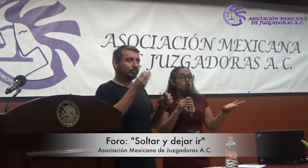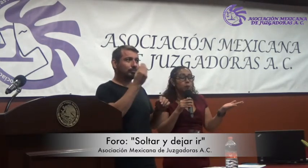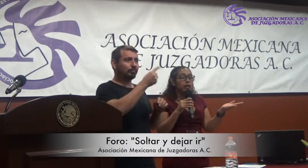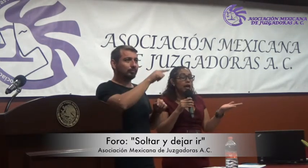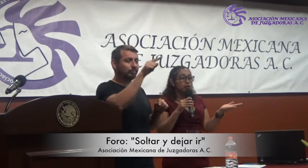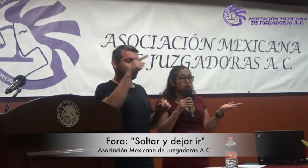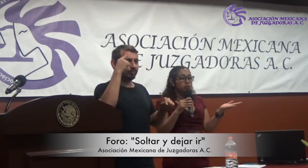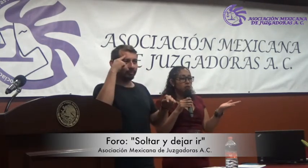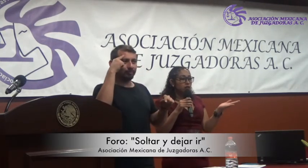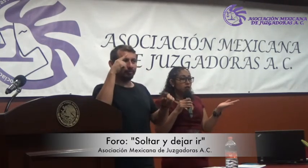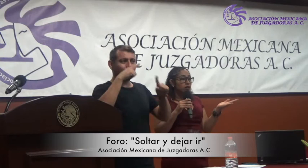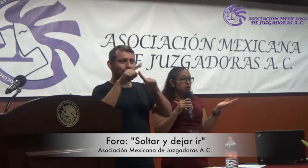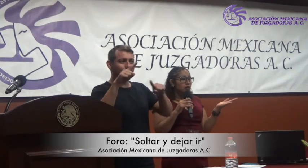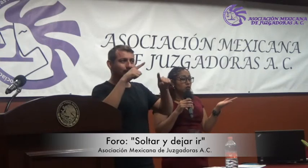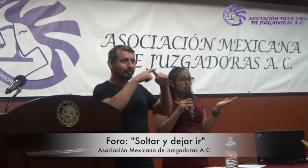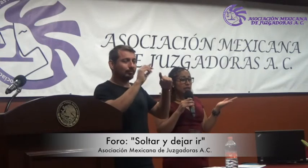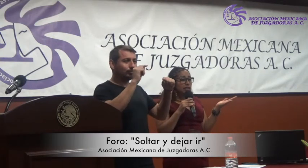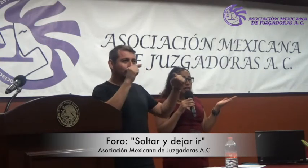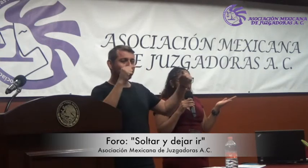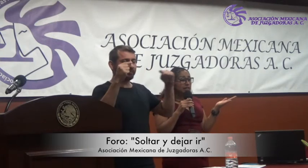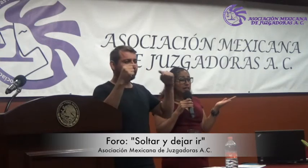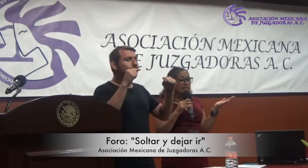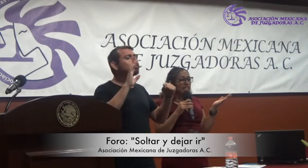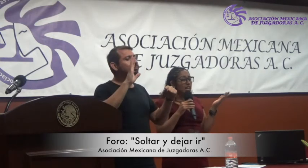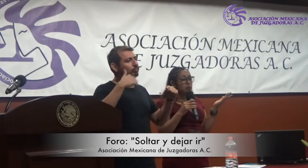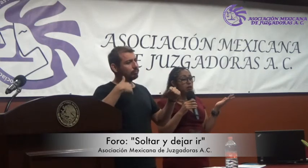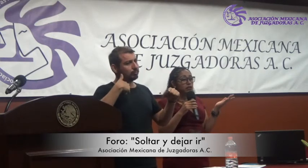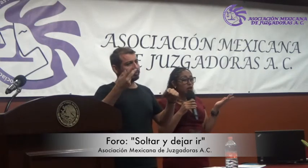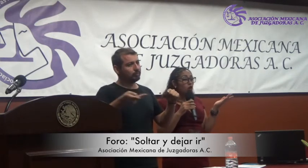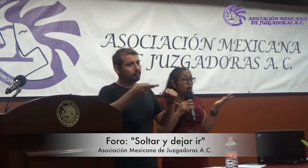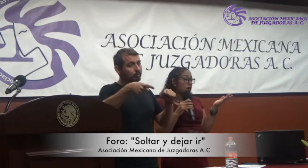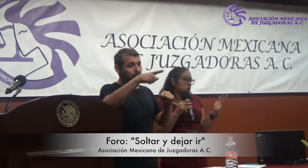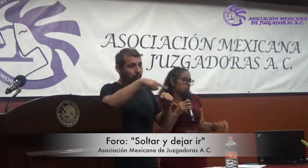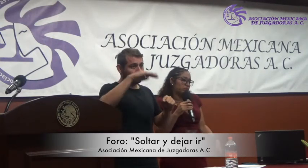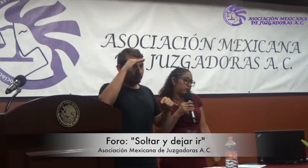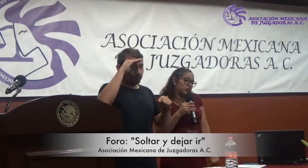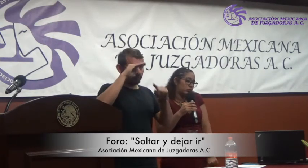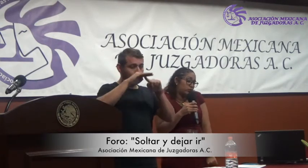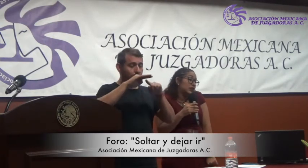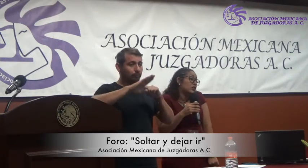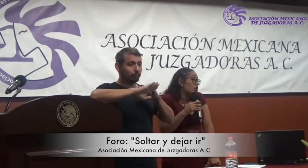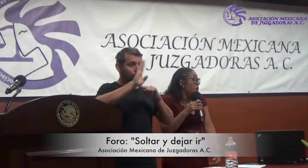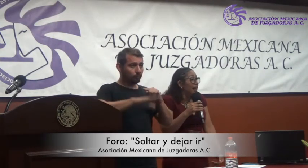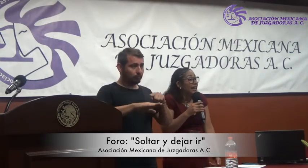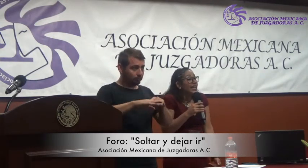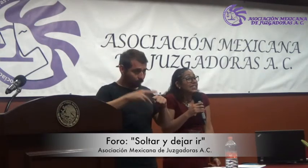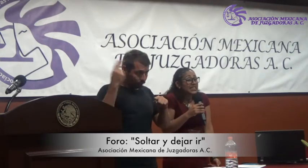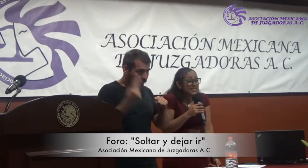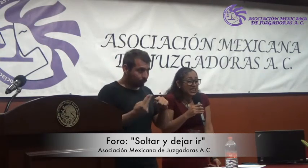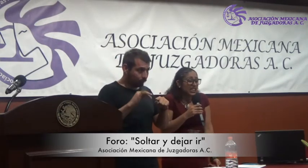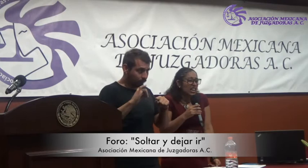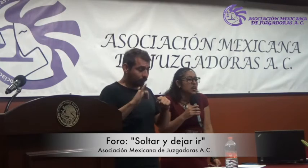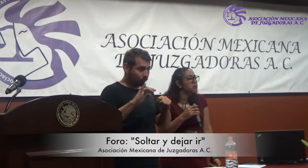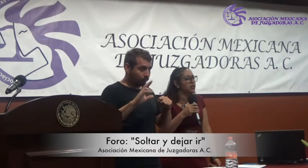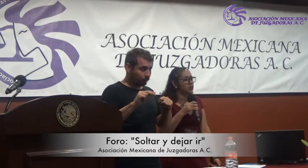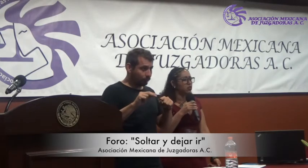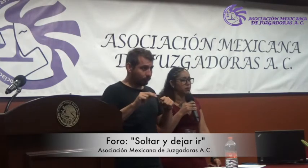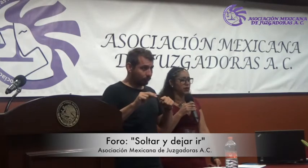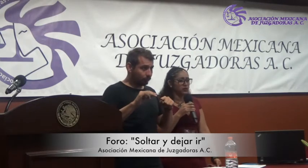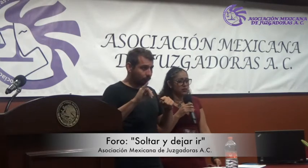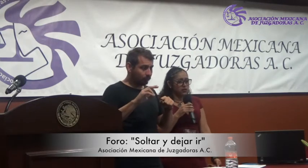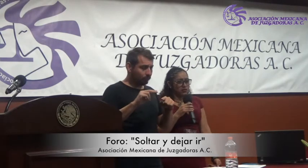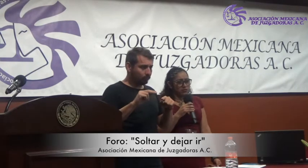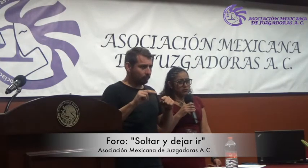y complicado. ¿Ustedes creen que sea necesaria la muerte o que, pues no, ¿para qué existe? ¿Quién la